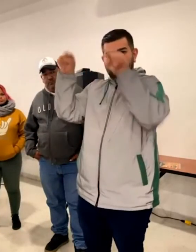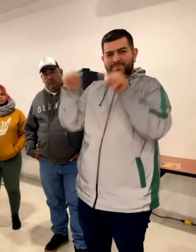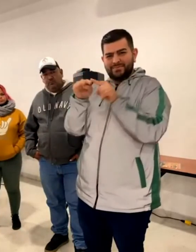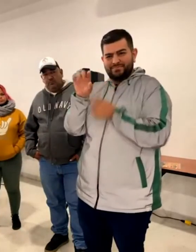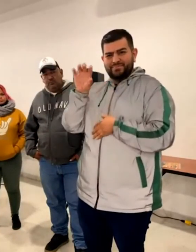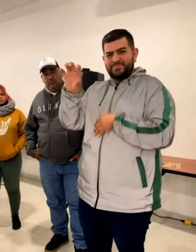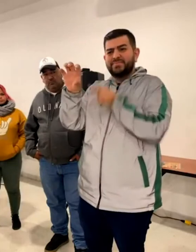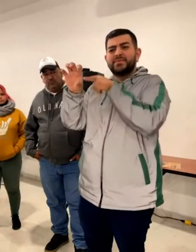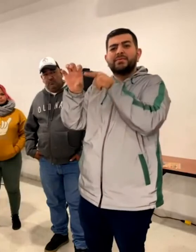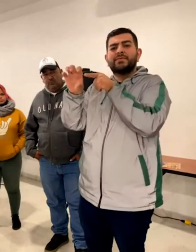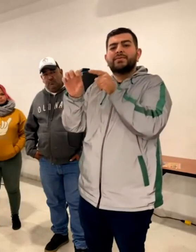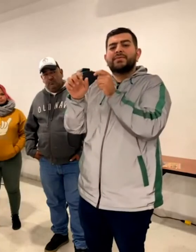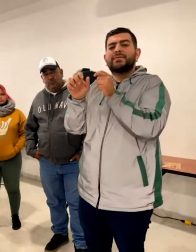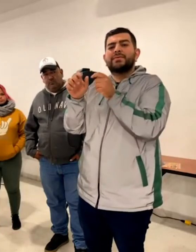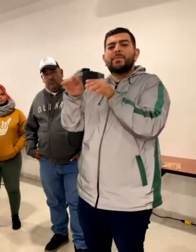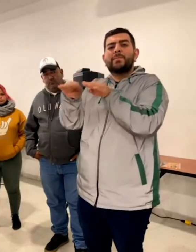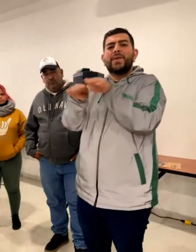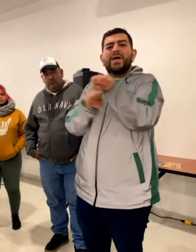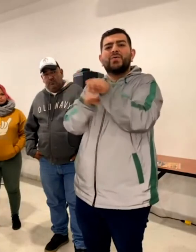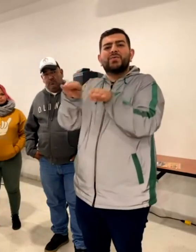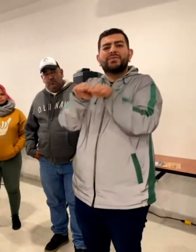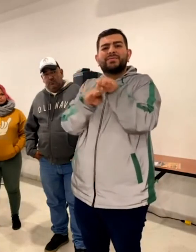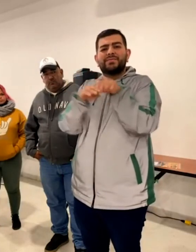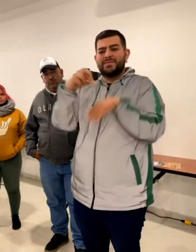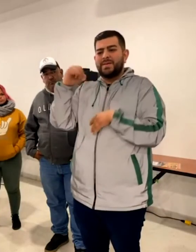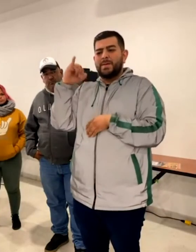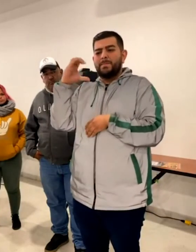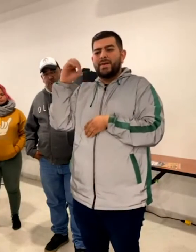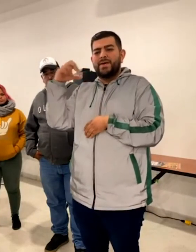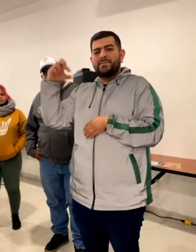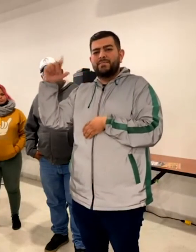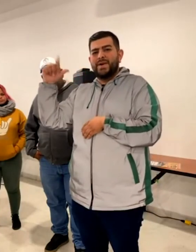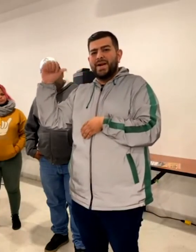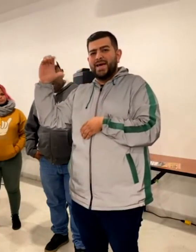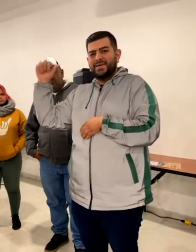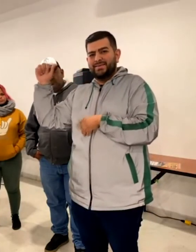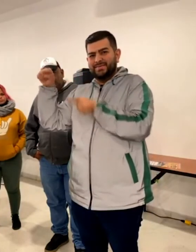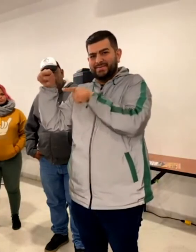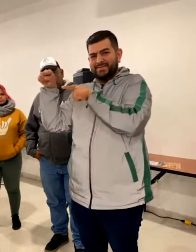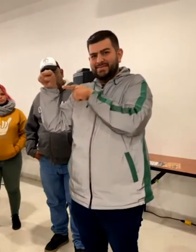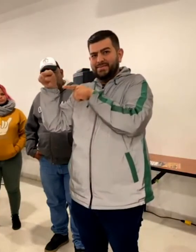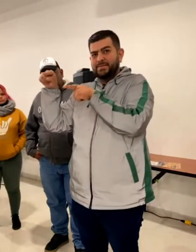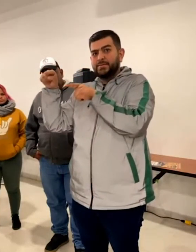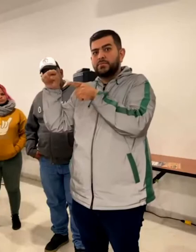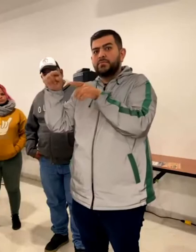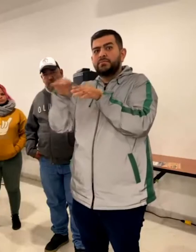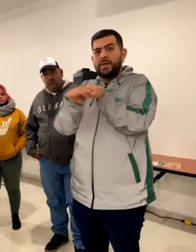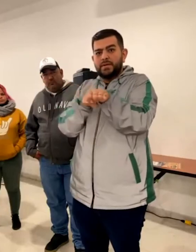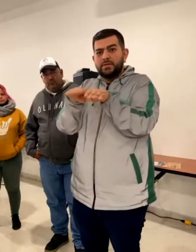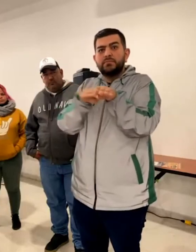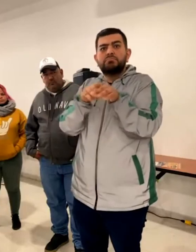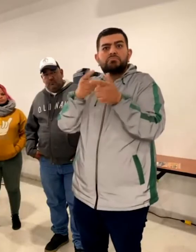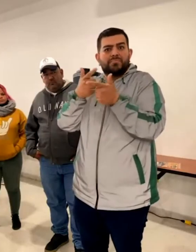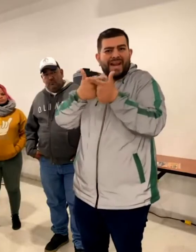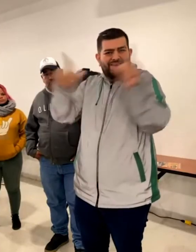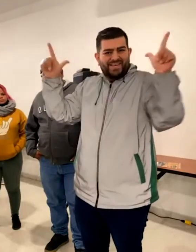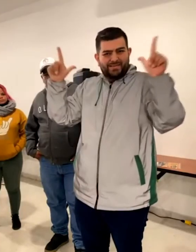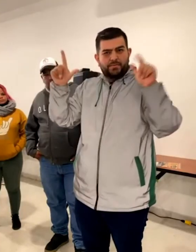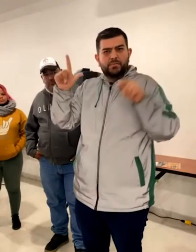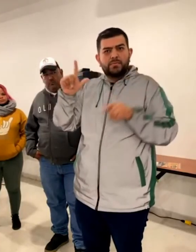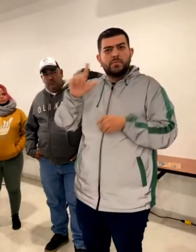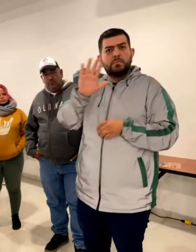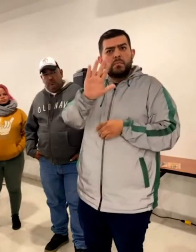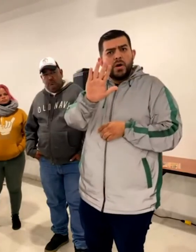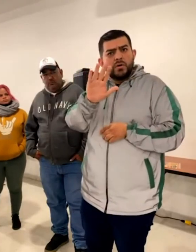el símbolo que sea internacionalmente para la desgracia y sobre todo para cuando se está basando en